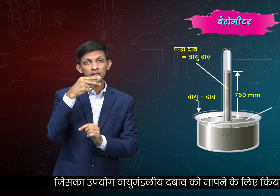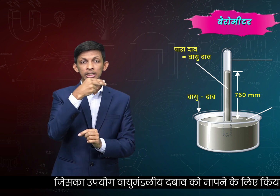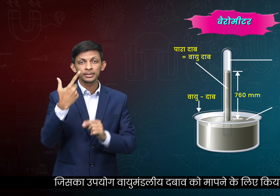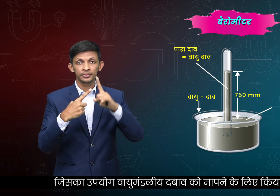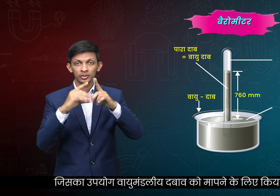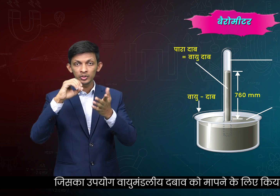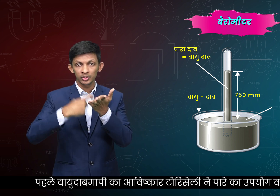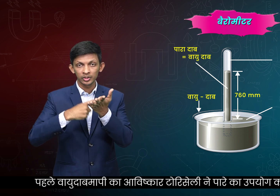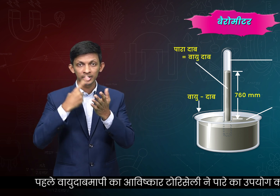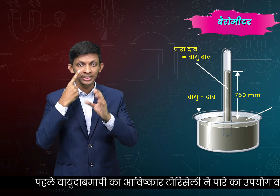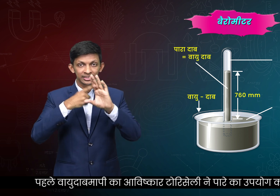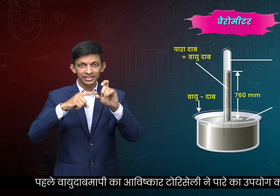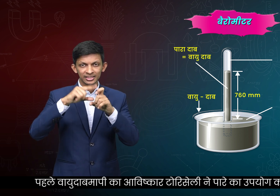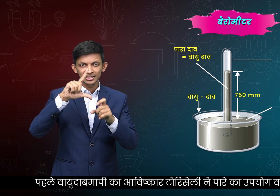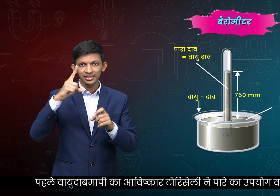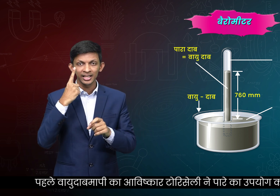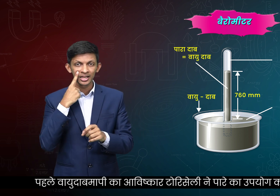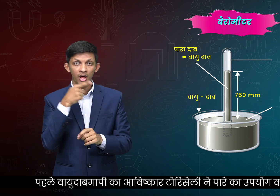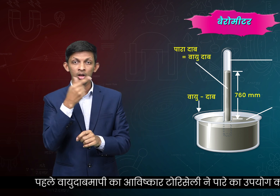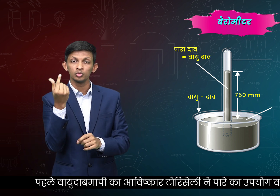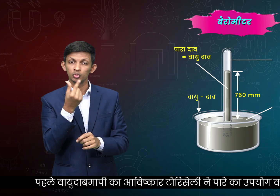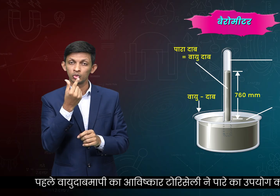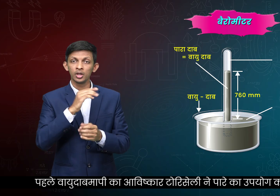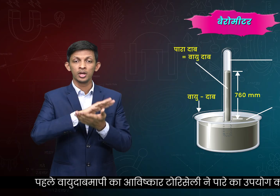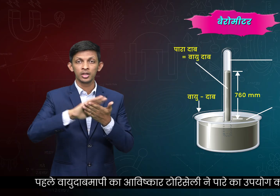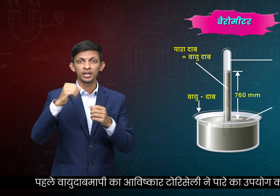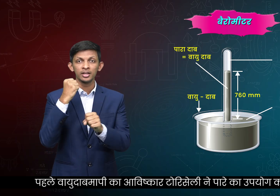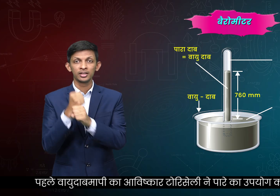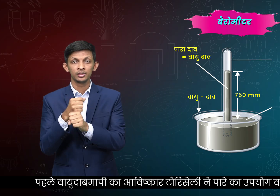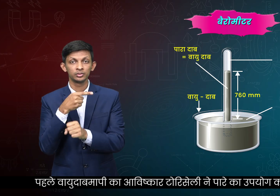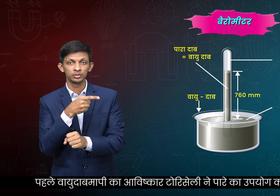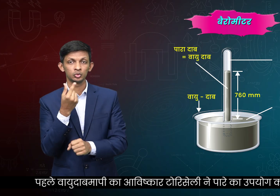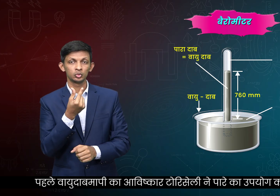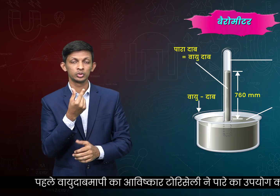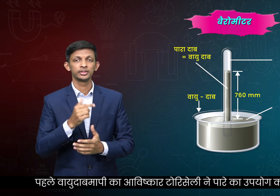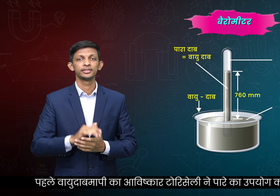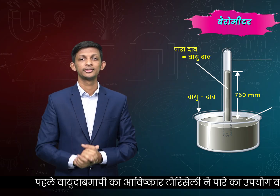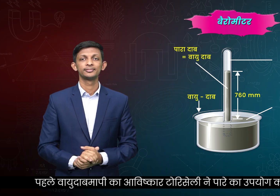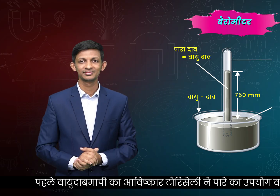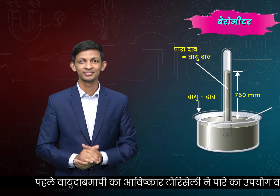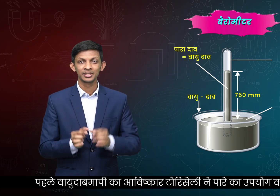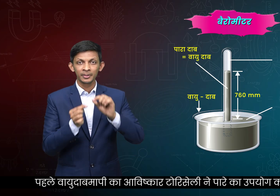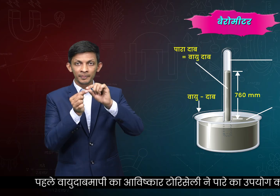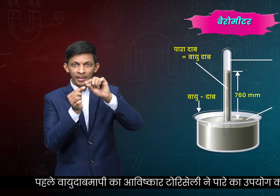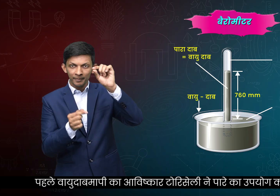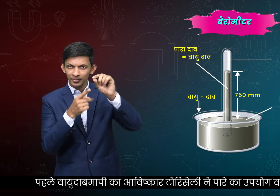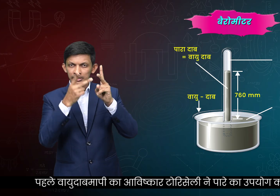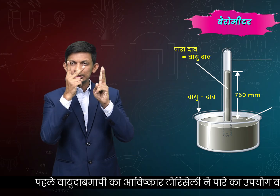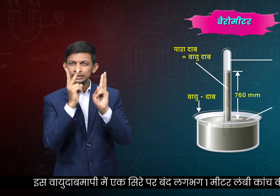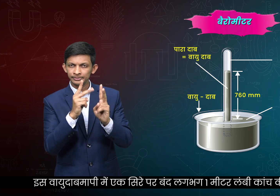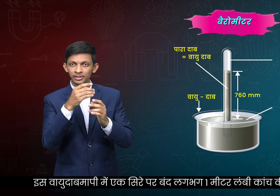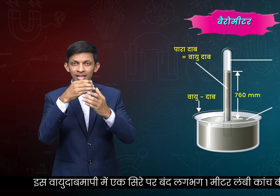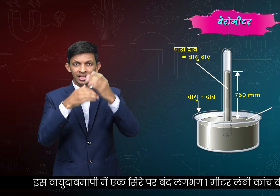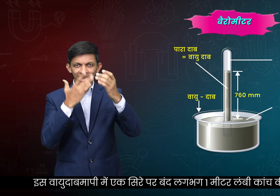लिए लिया जाता है। पहले वायु दाब मापी का आविष्कार टॉरिसेली ने पारे का उपयोग करके किया